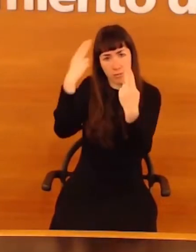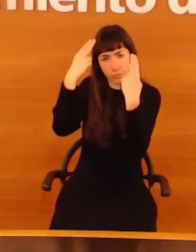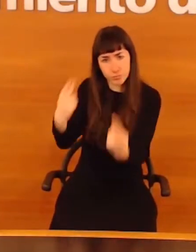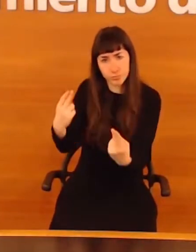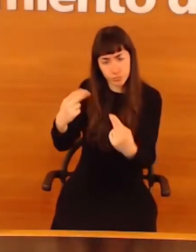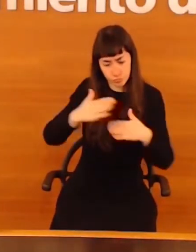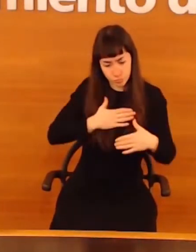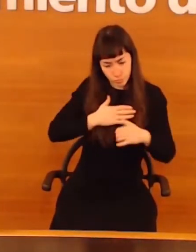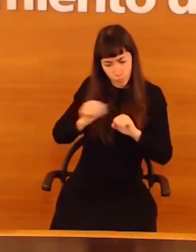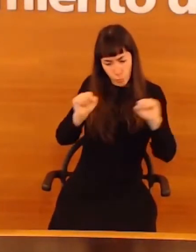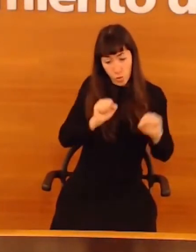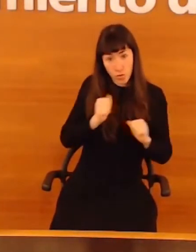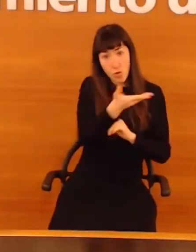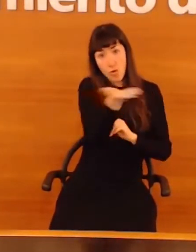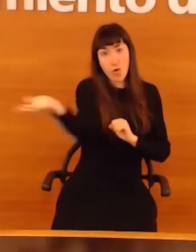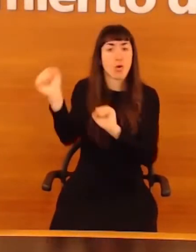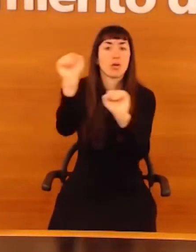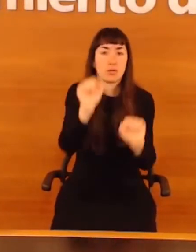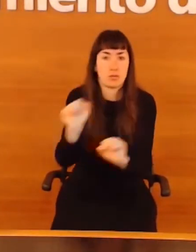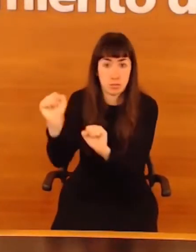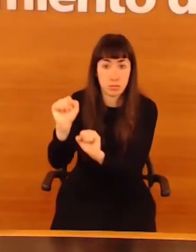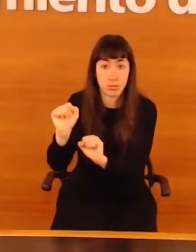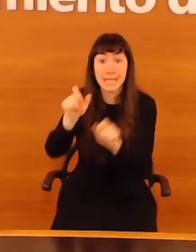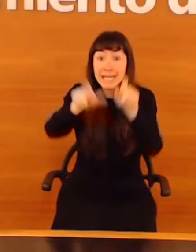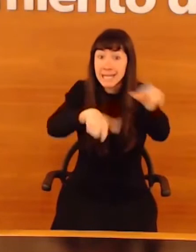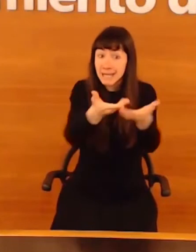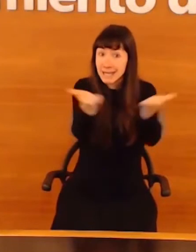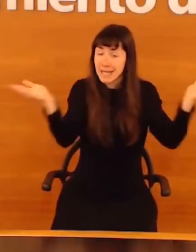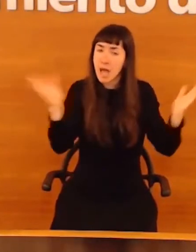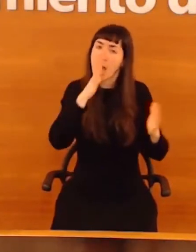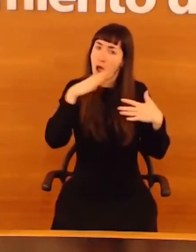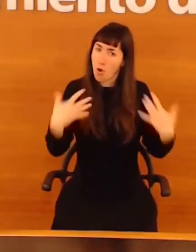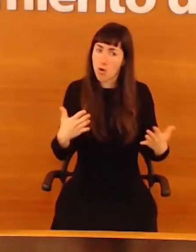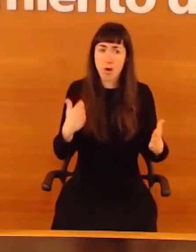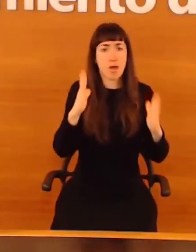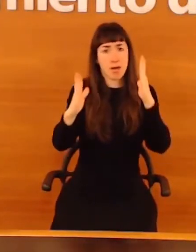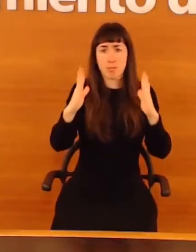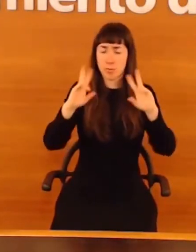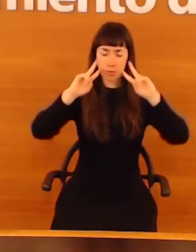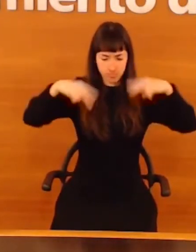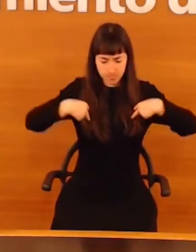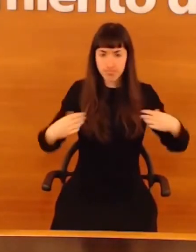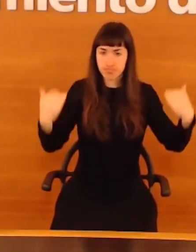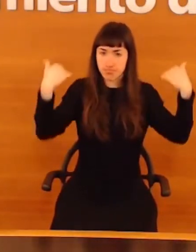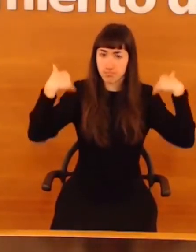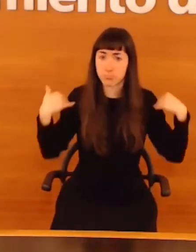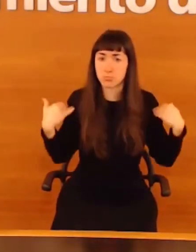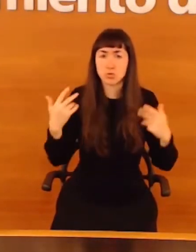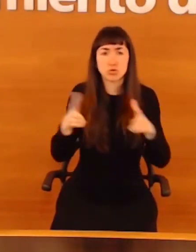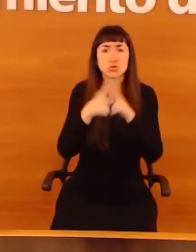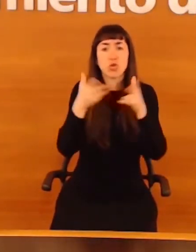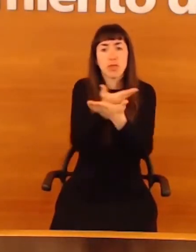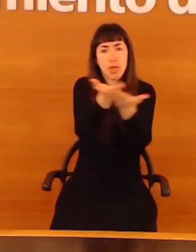Es el momento de la responsabilidad de todos los vecinos y vecinas de la ciudad de Logroño y es un compromiso social que no